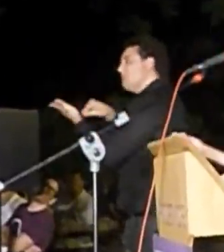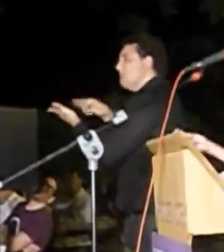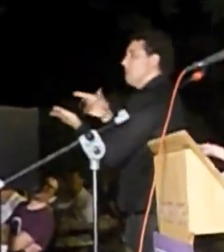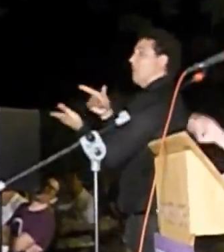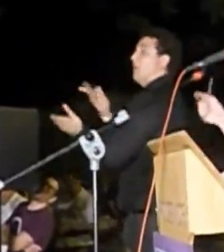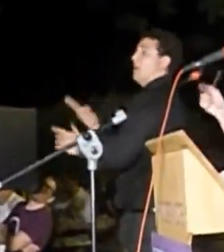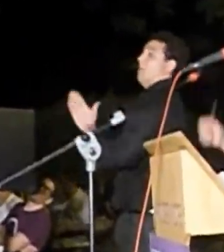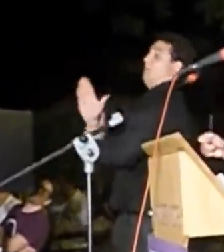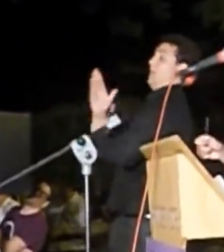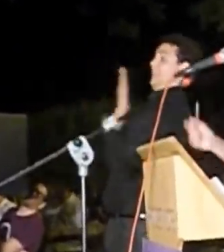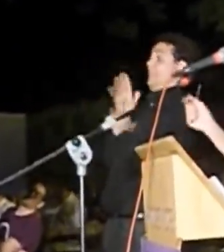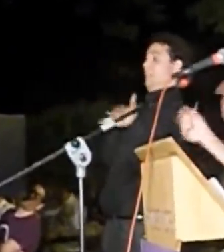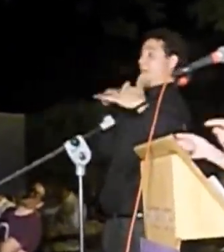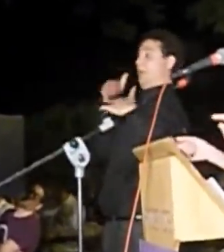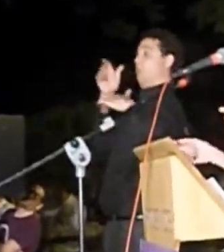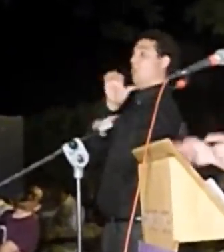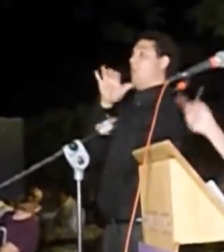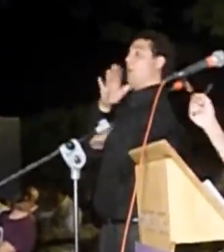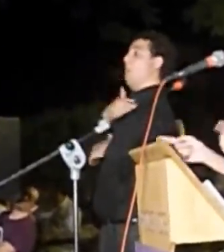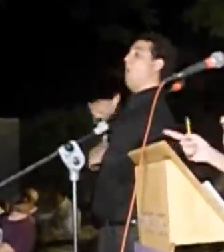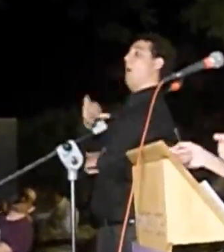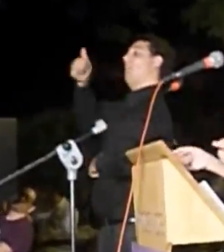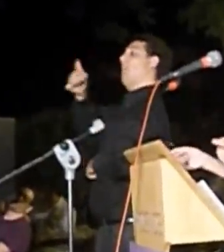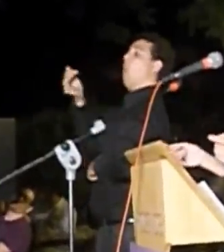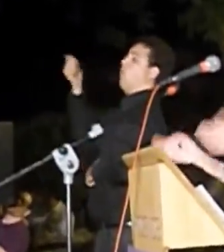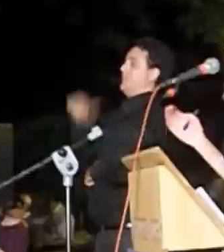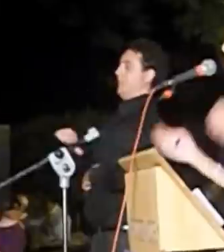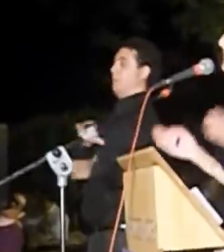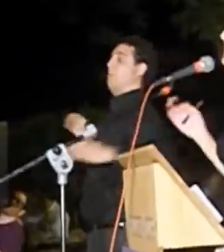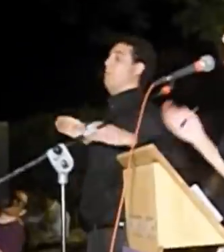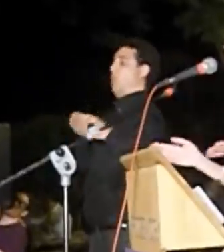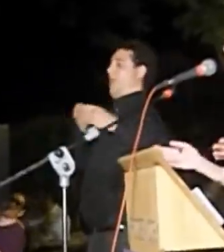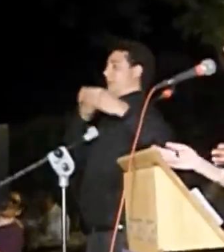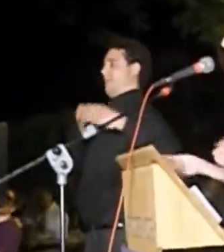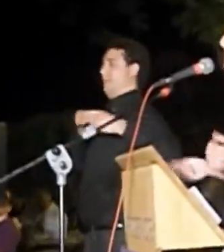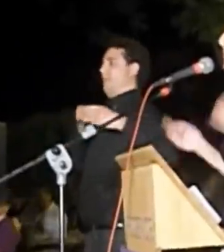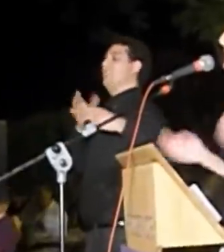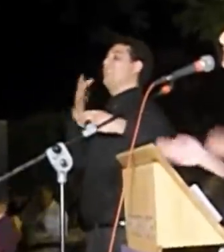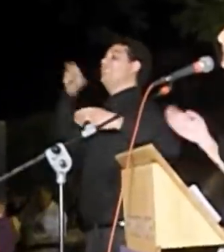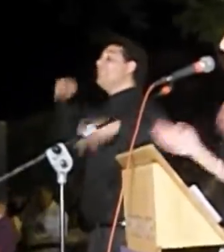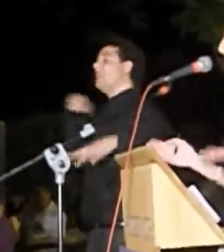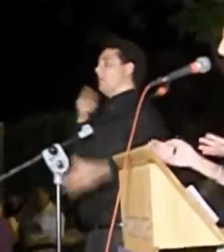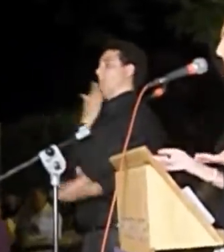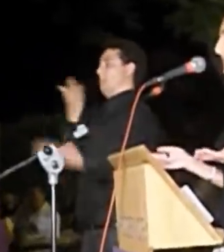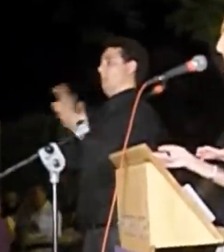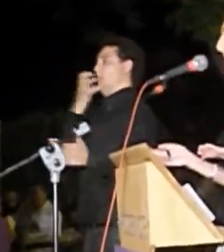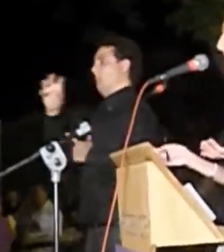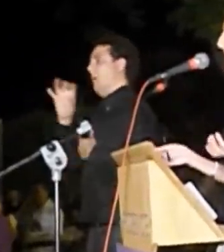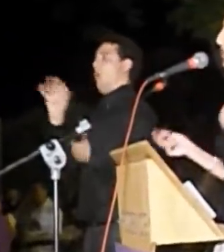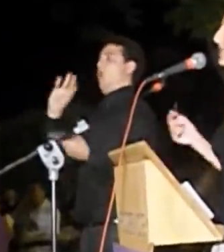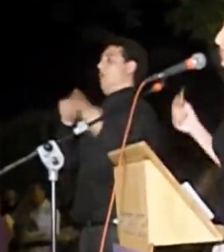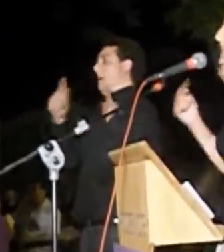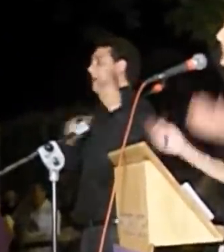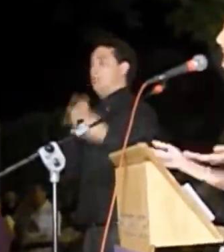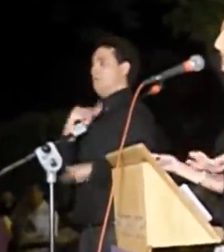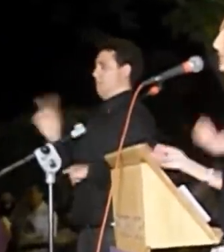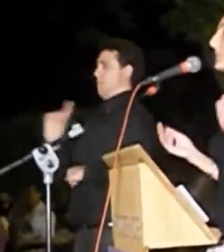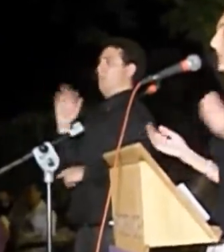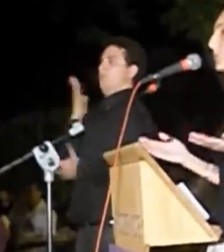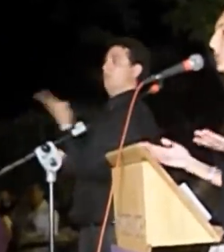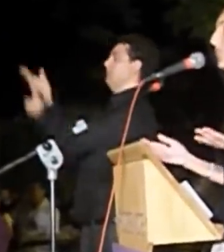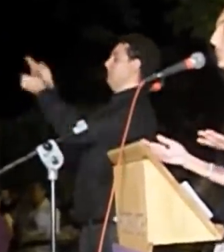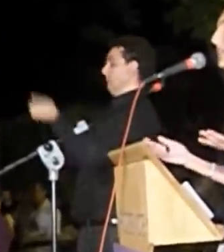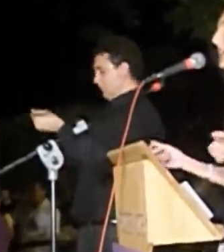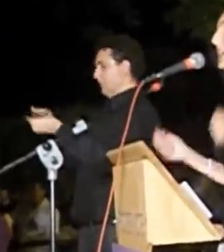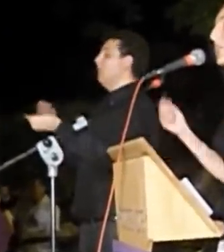europeo para que lo aprobemos o lo rechacemos en bloque Sin poder hacer enmiendas sin poder hacer debate entonces un día llegaremos